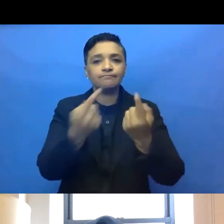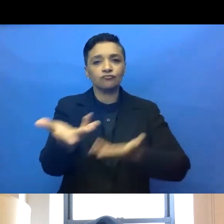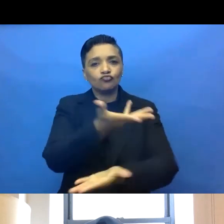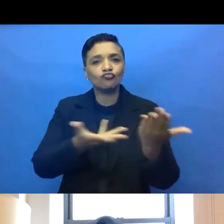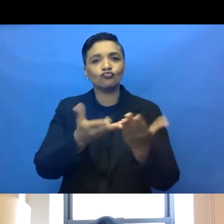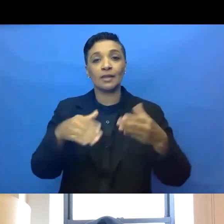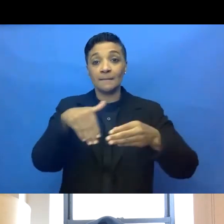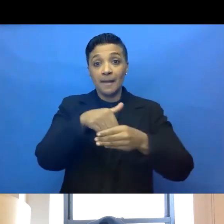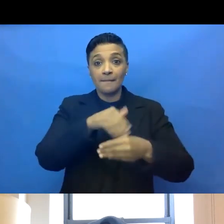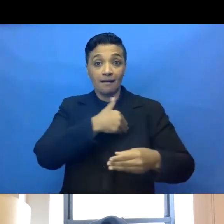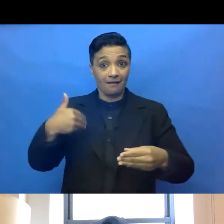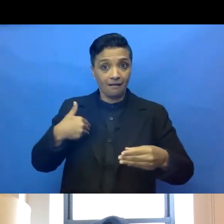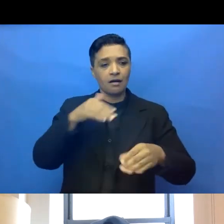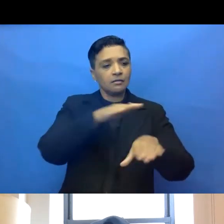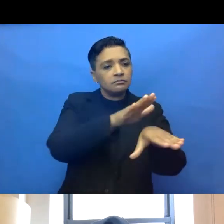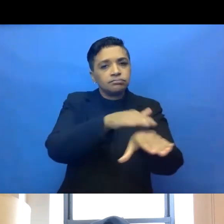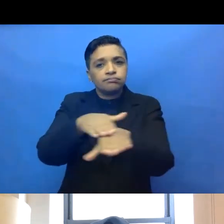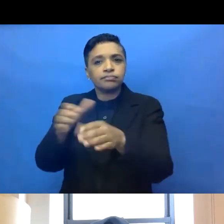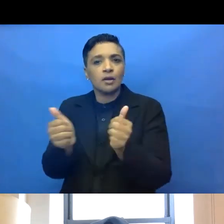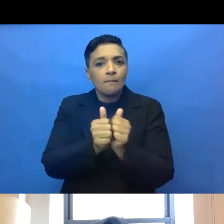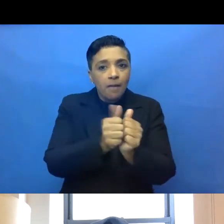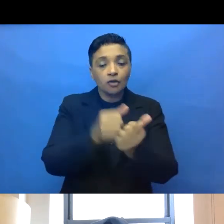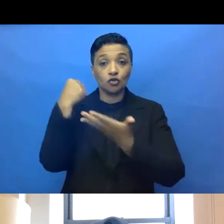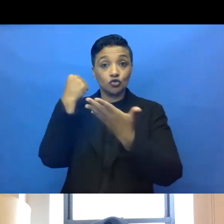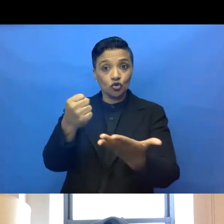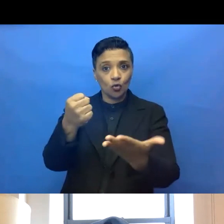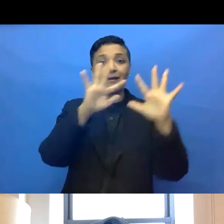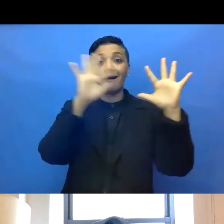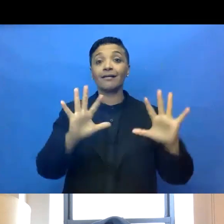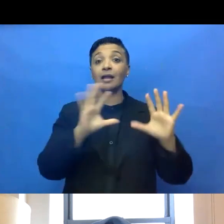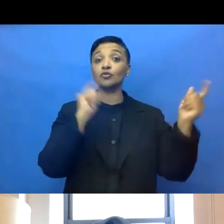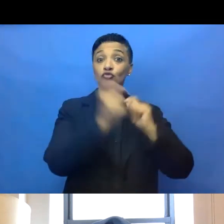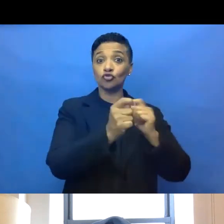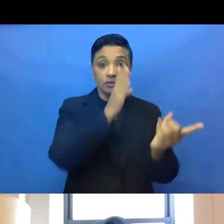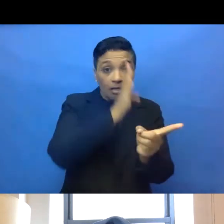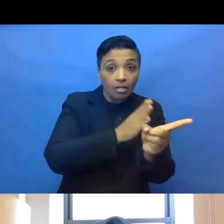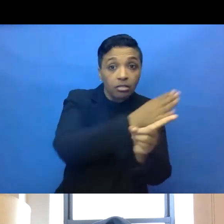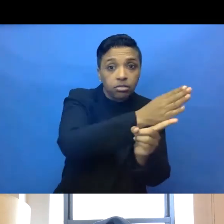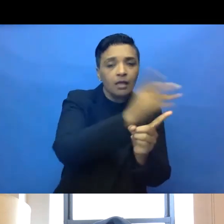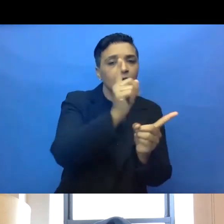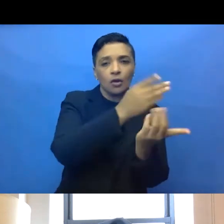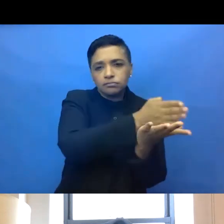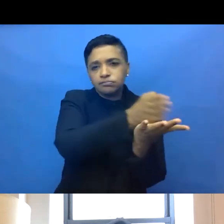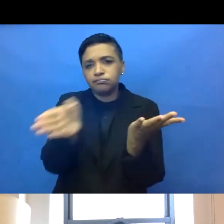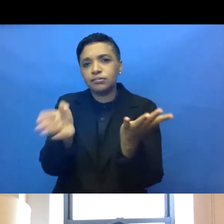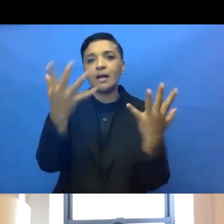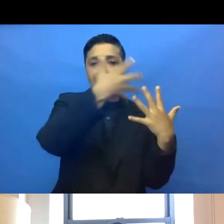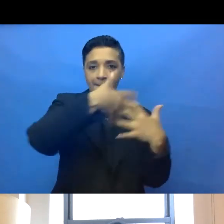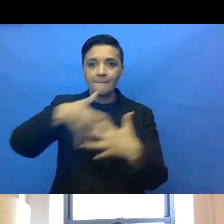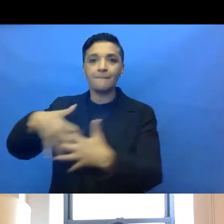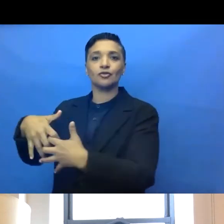Il faut influencer les États membres et les partenaires davantage pour